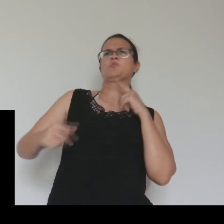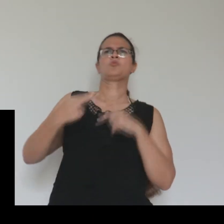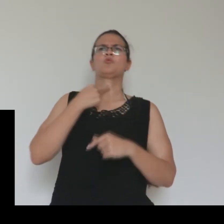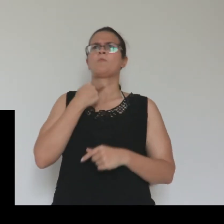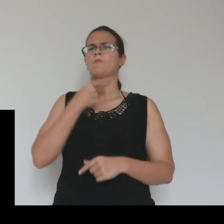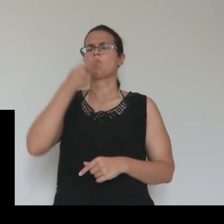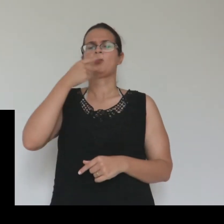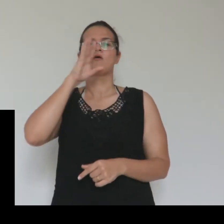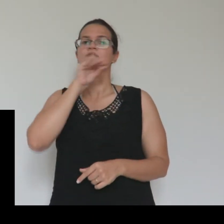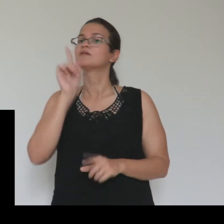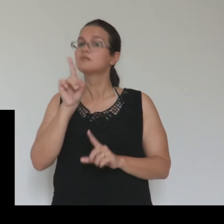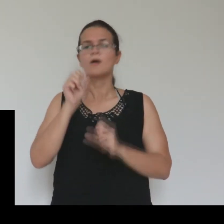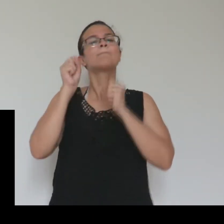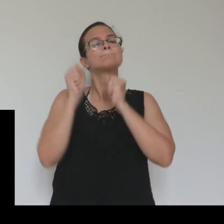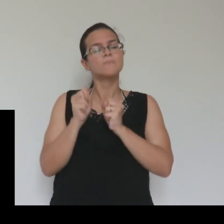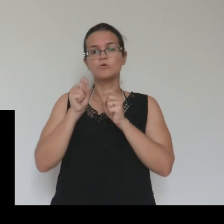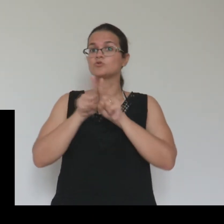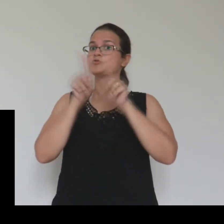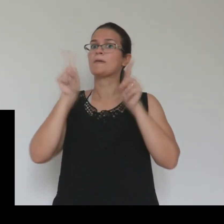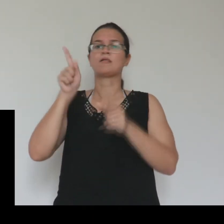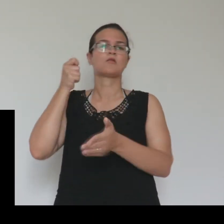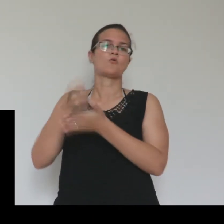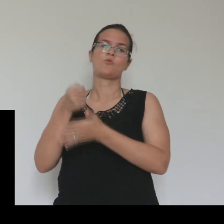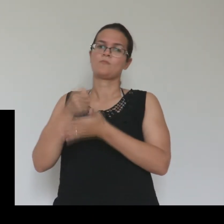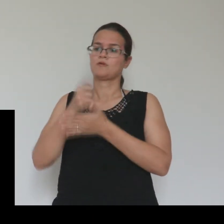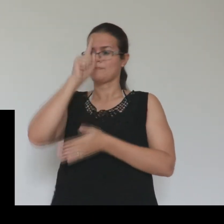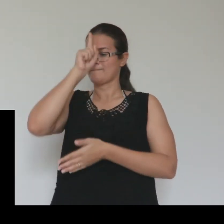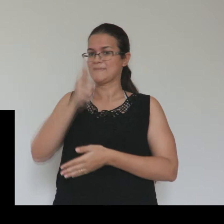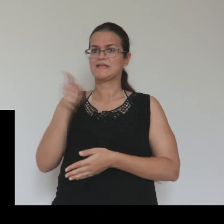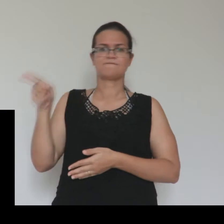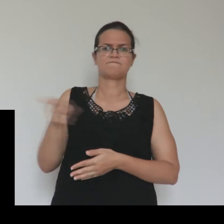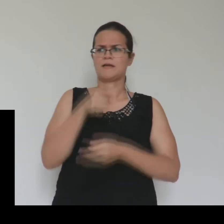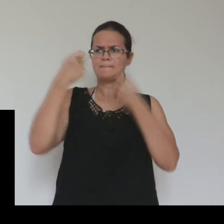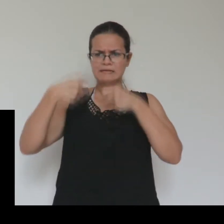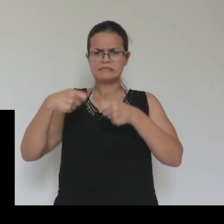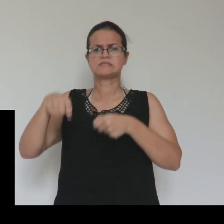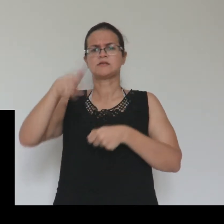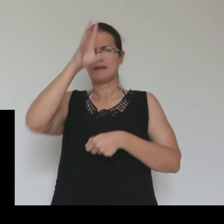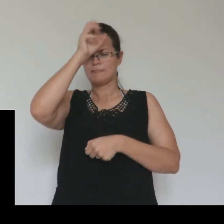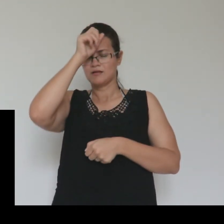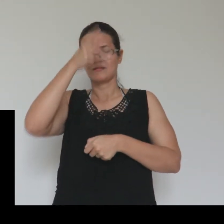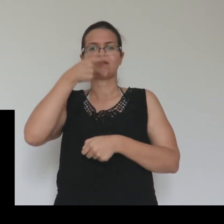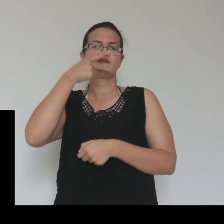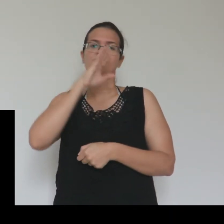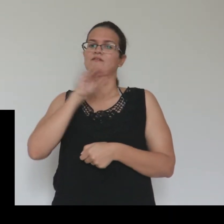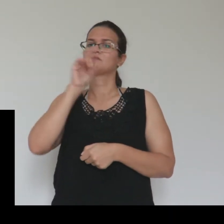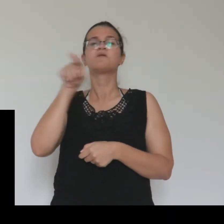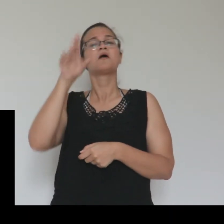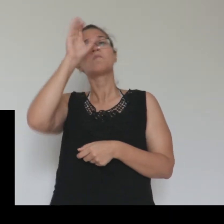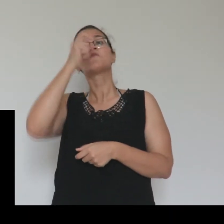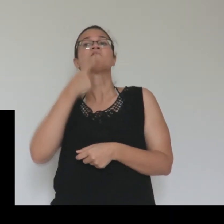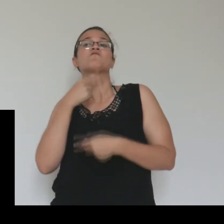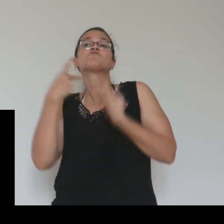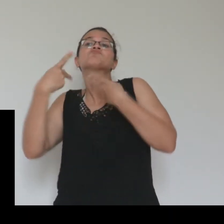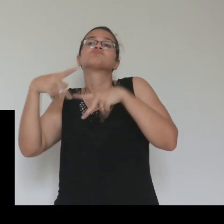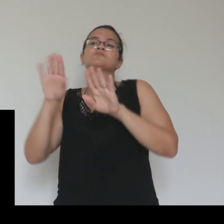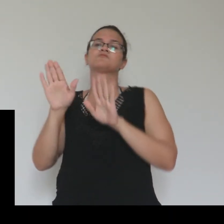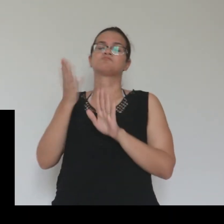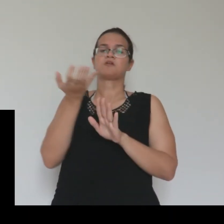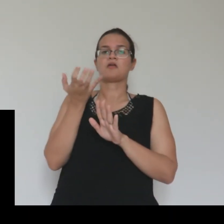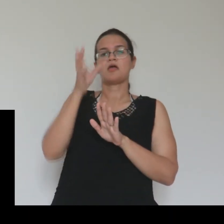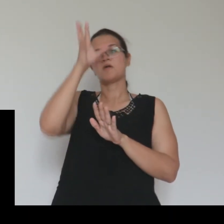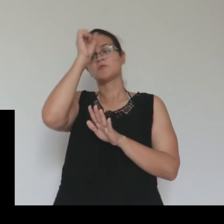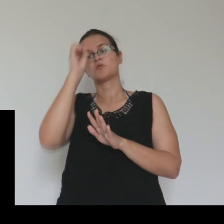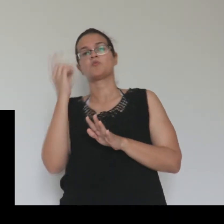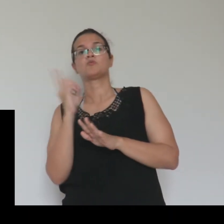algo obrigado. Então eles aprendem a falar se eles quiserem, mas é certo que a partir do aprendizado da primeira língua dele, que é a língua